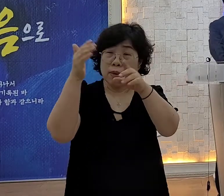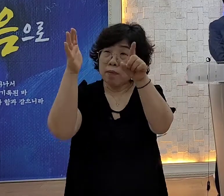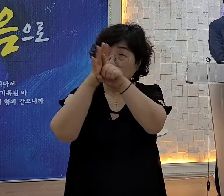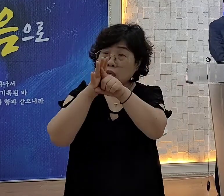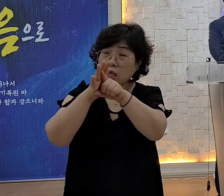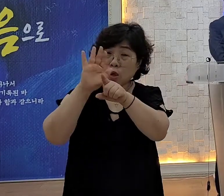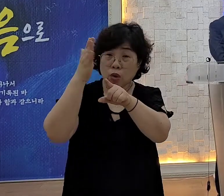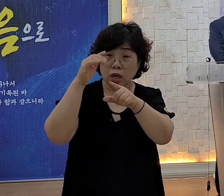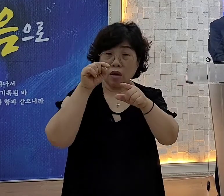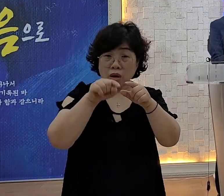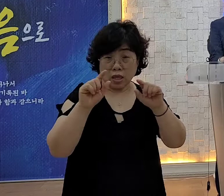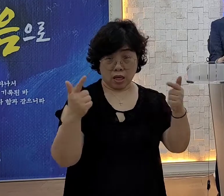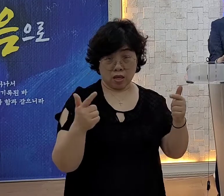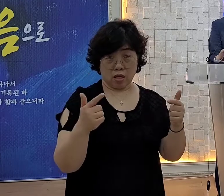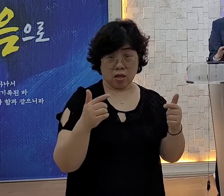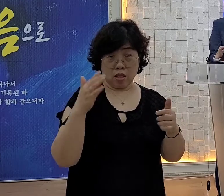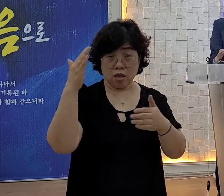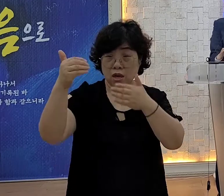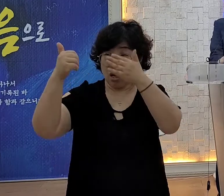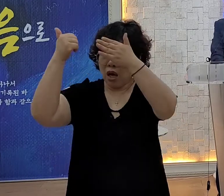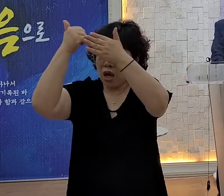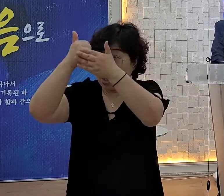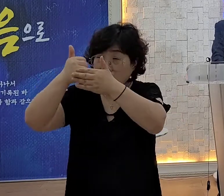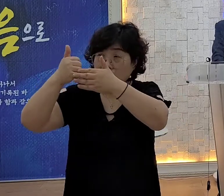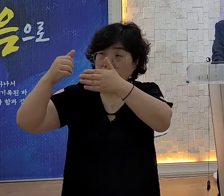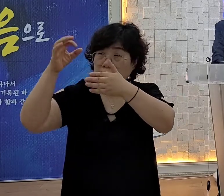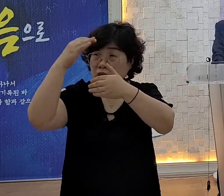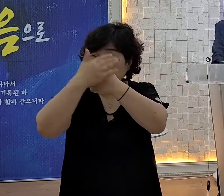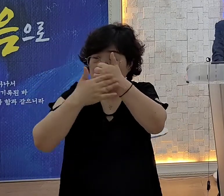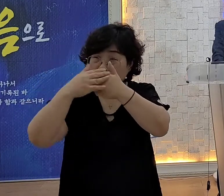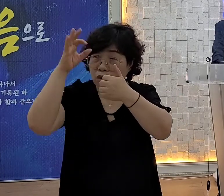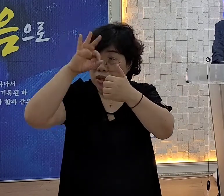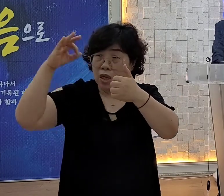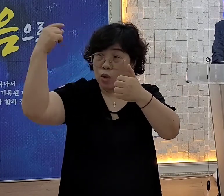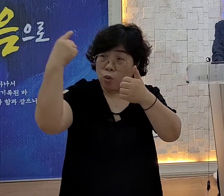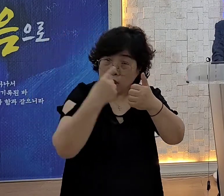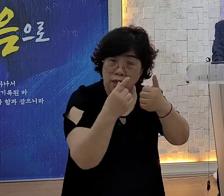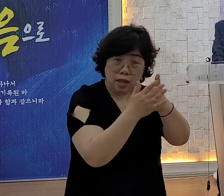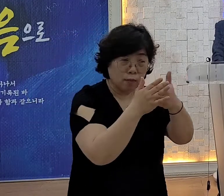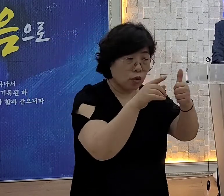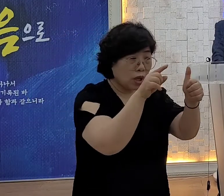잘 이해하죠. 그래서 우리는 자랑할 것이 없는 존재다라는 사실입니다.